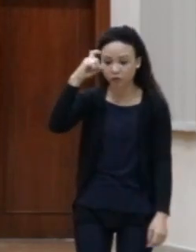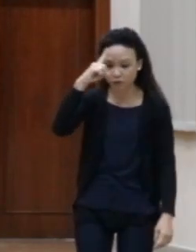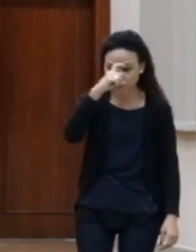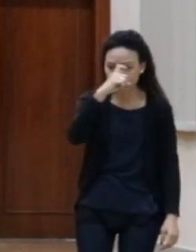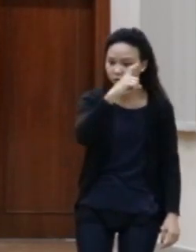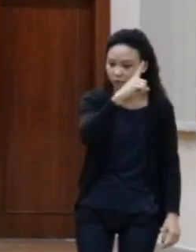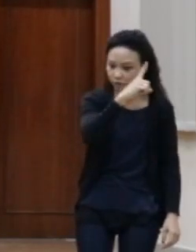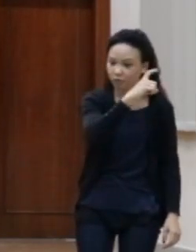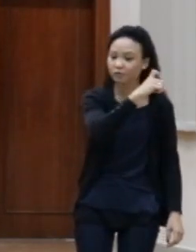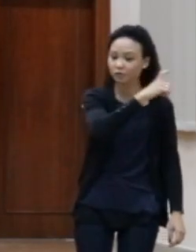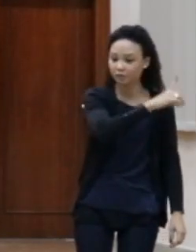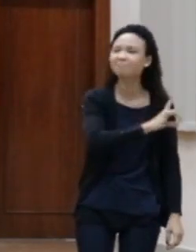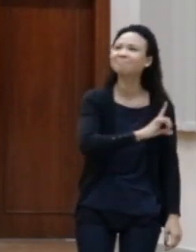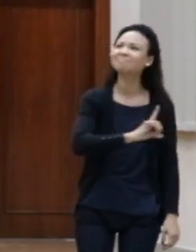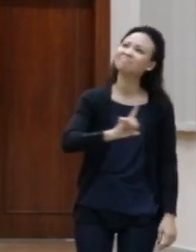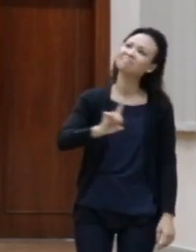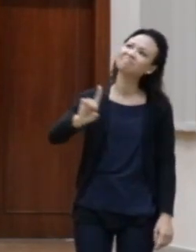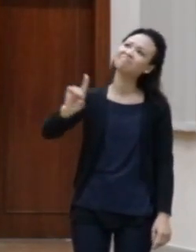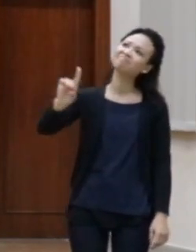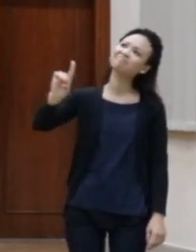tribulação.